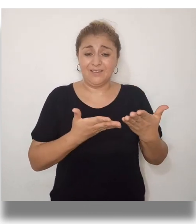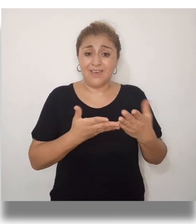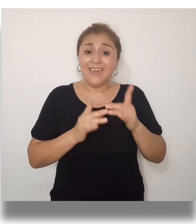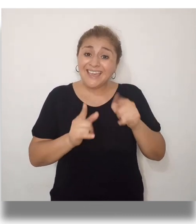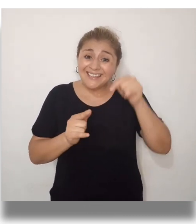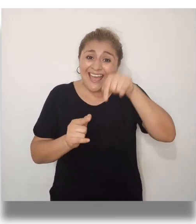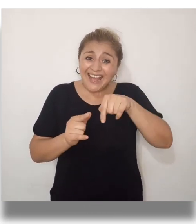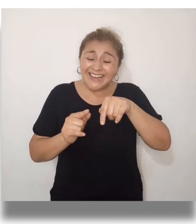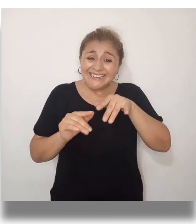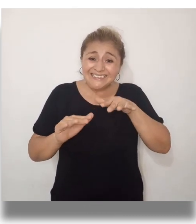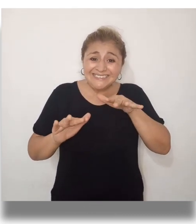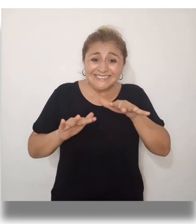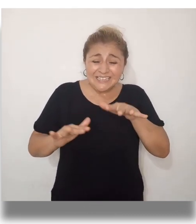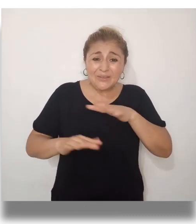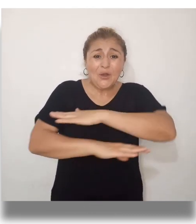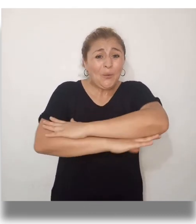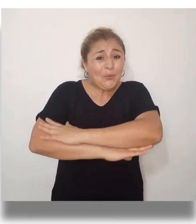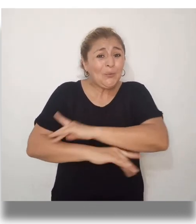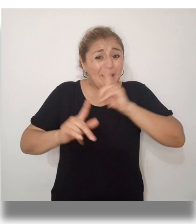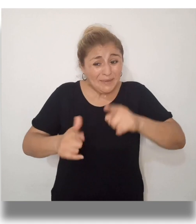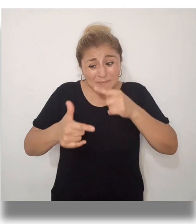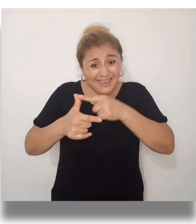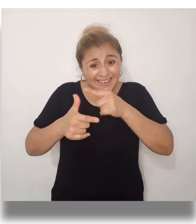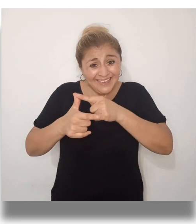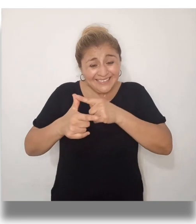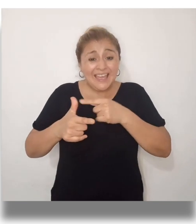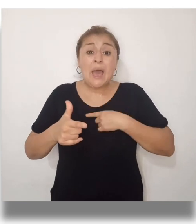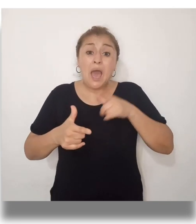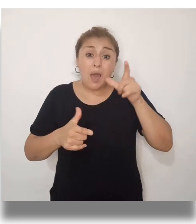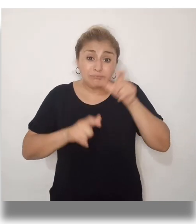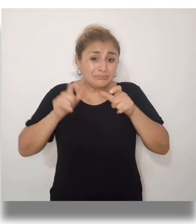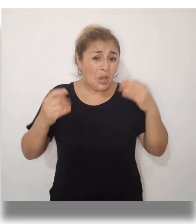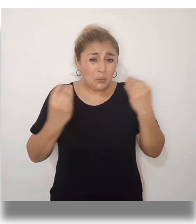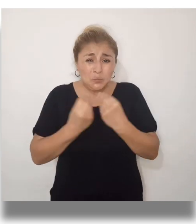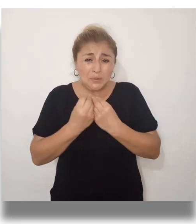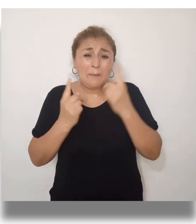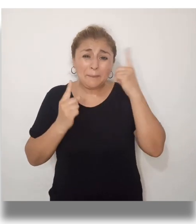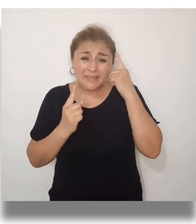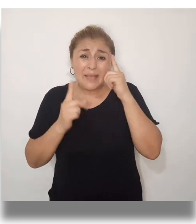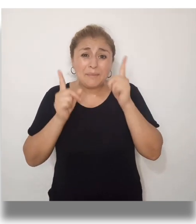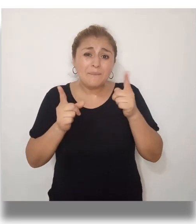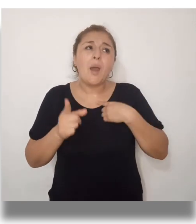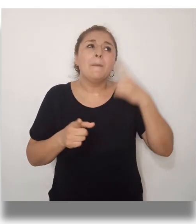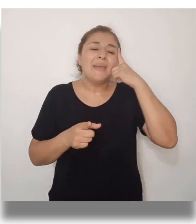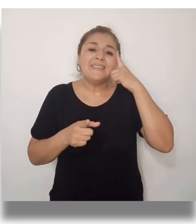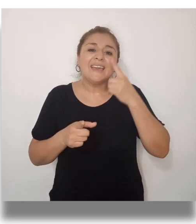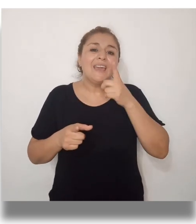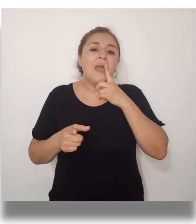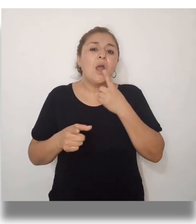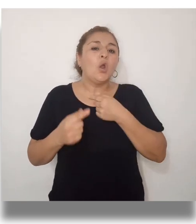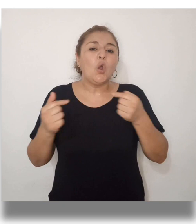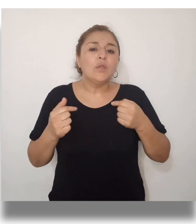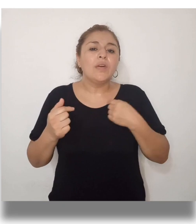muchas personas piensan de esta manera creen que Cuanto más hagan Dios más